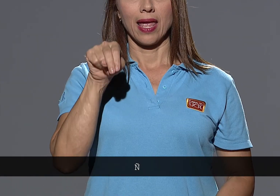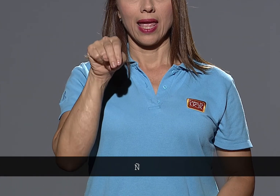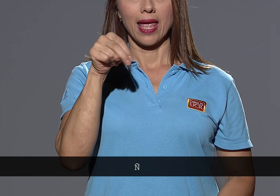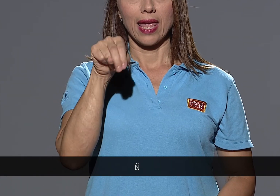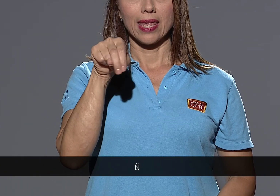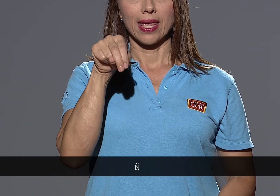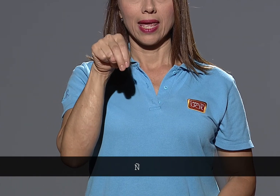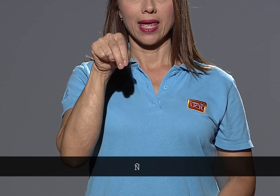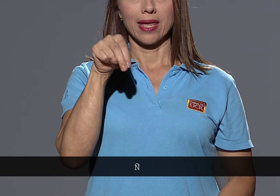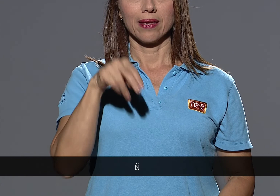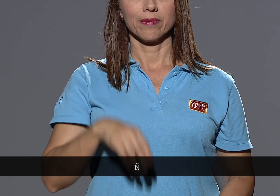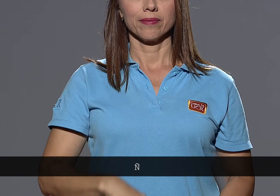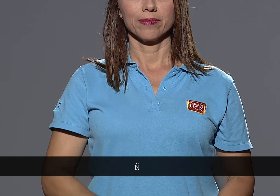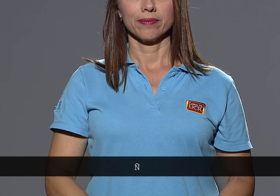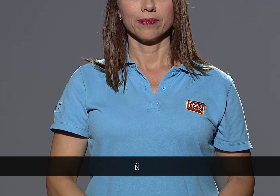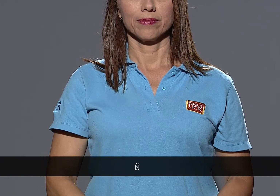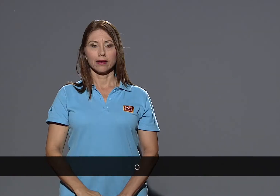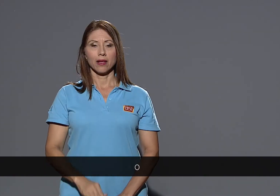ñ,